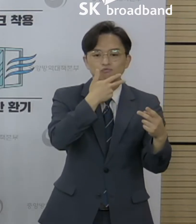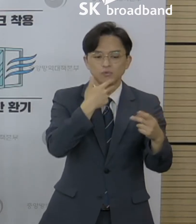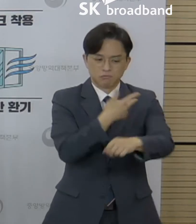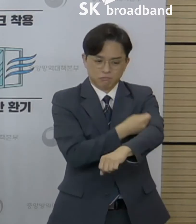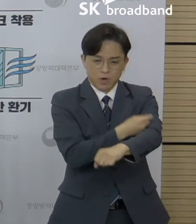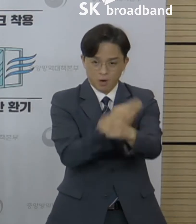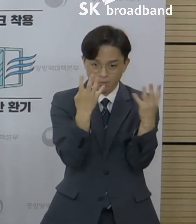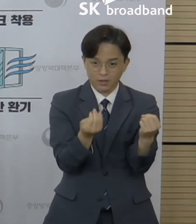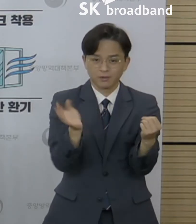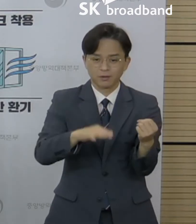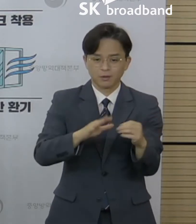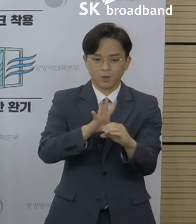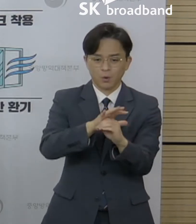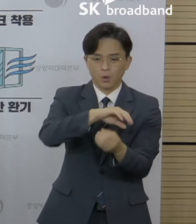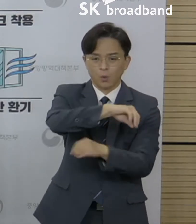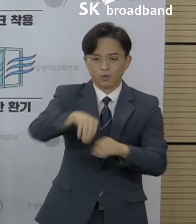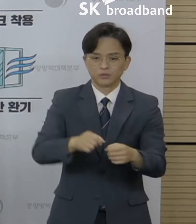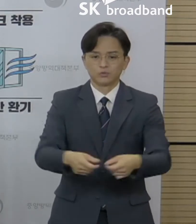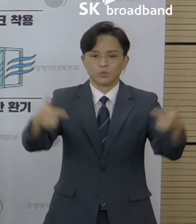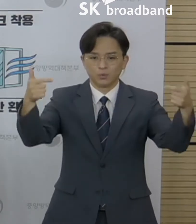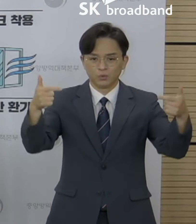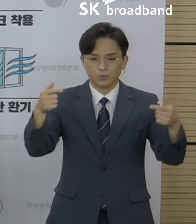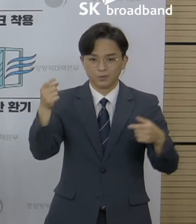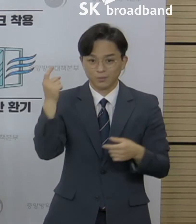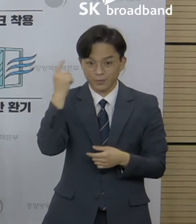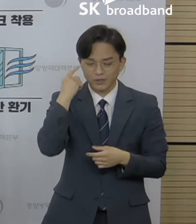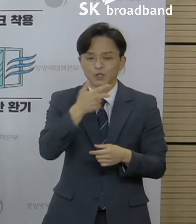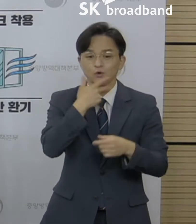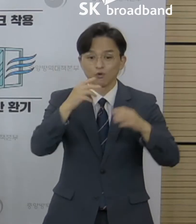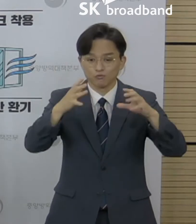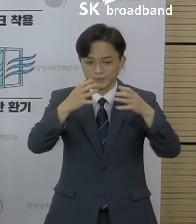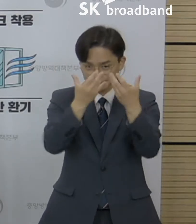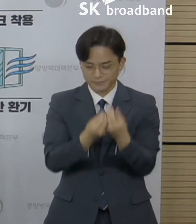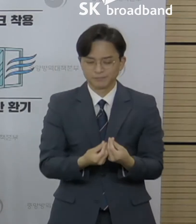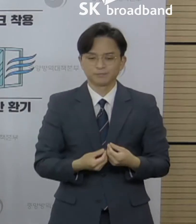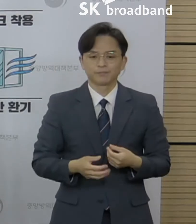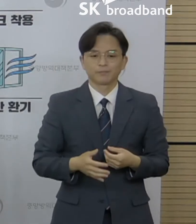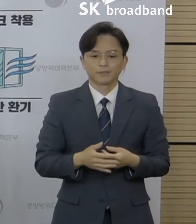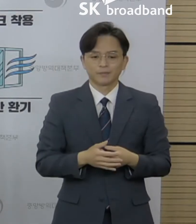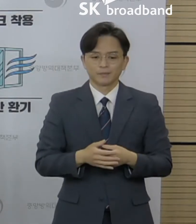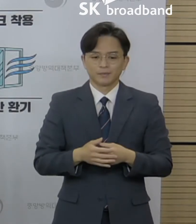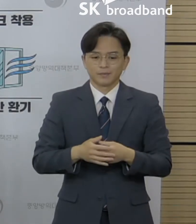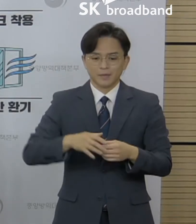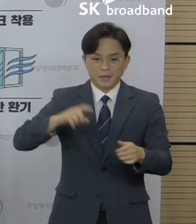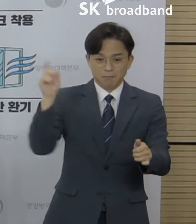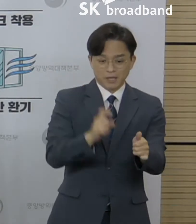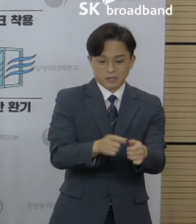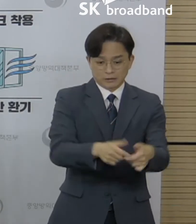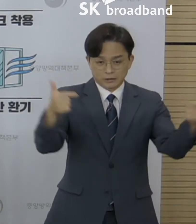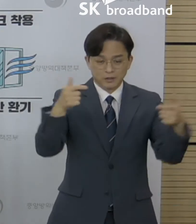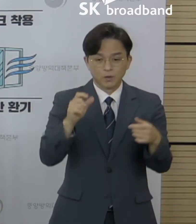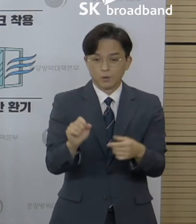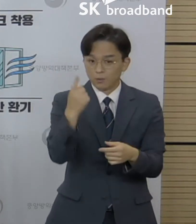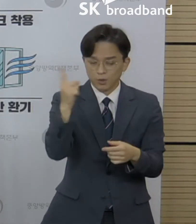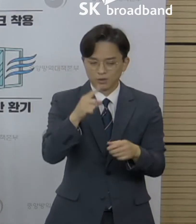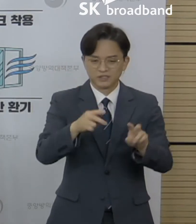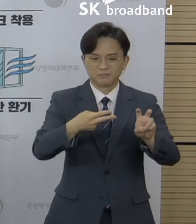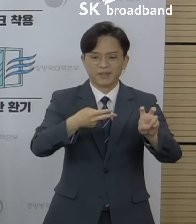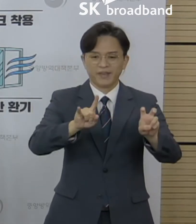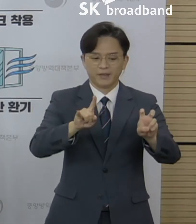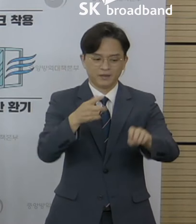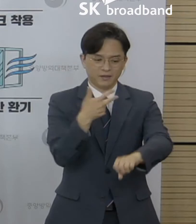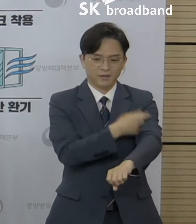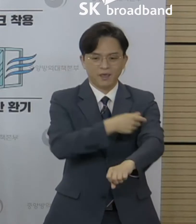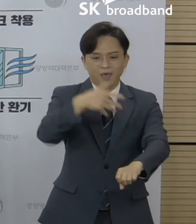있습니다. 그런데 자세히 보면 영국의 경우는 주로 미접종자인 20대, 그리고